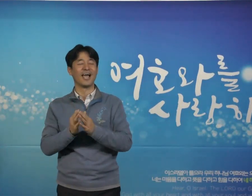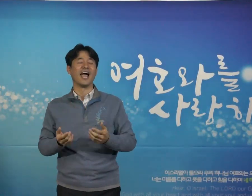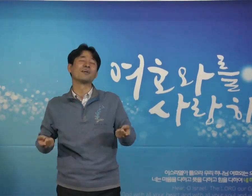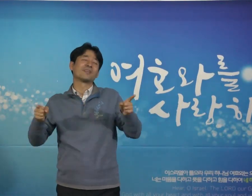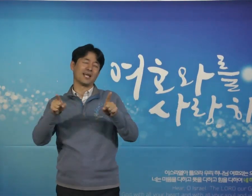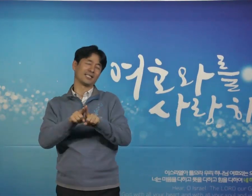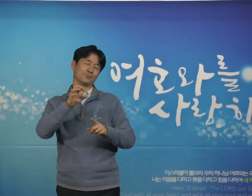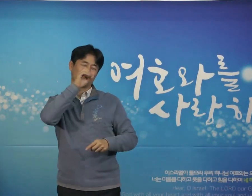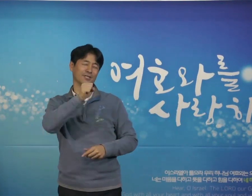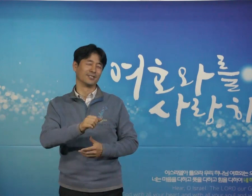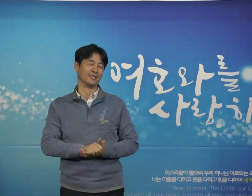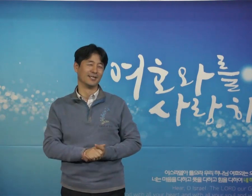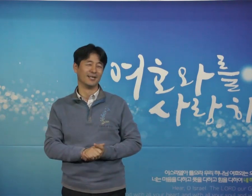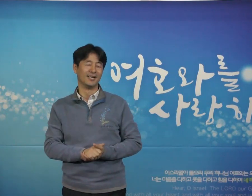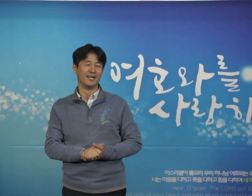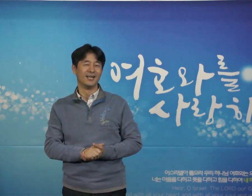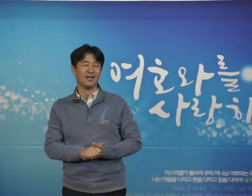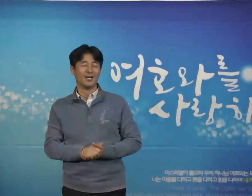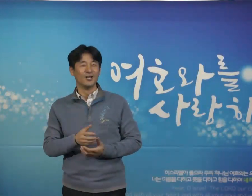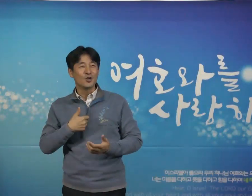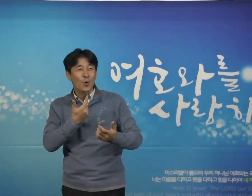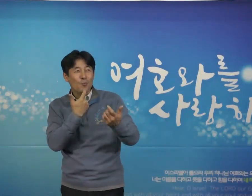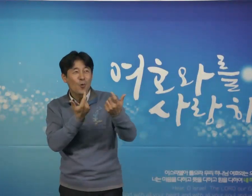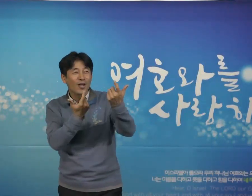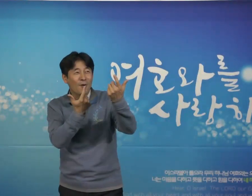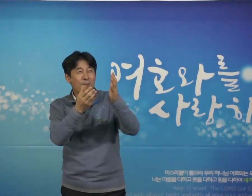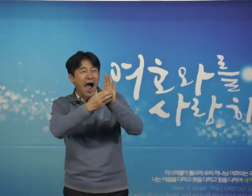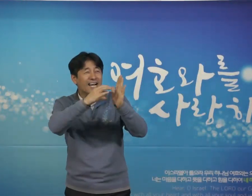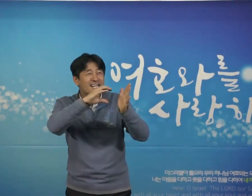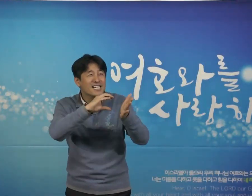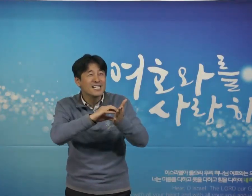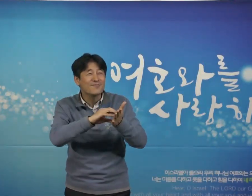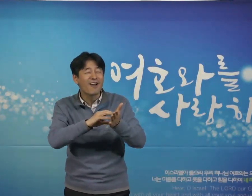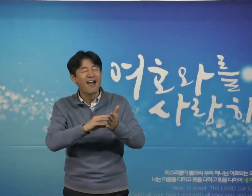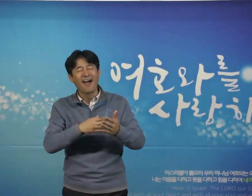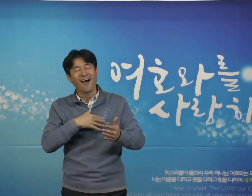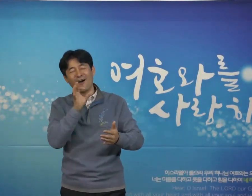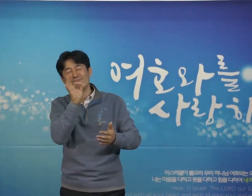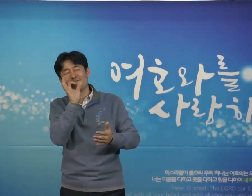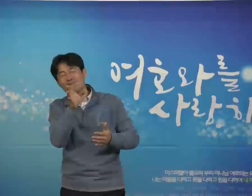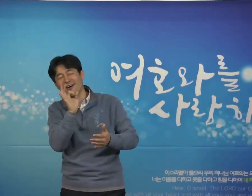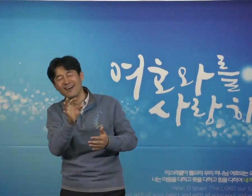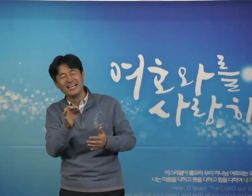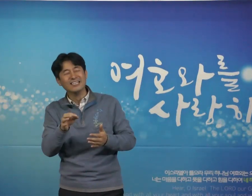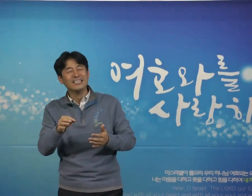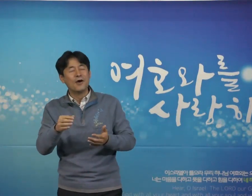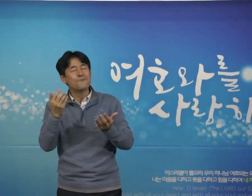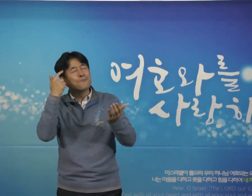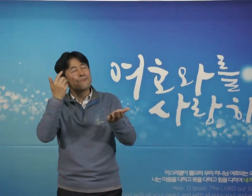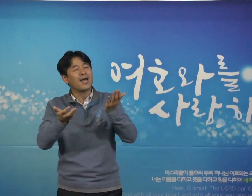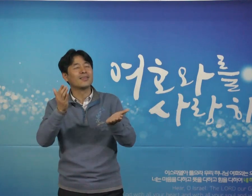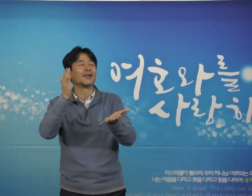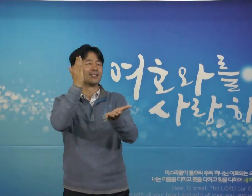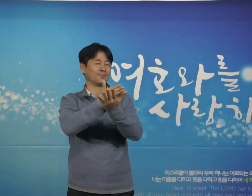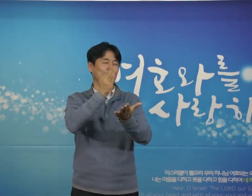기도하면서 함께 찬양을 했으면 좋겠습니다. 이용보 목사만큼 나는 불가능해